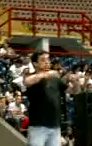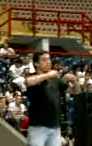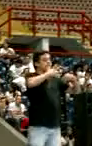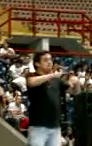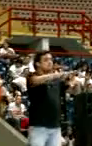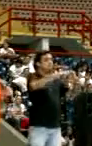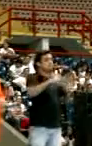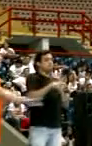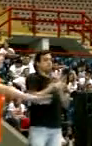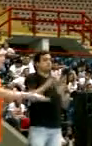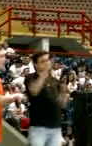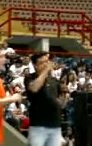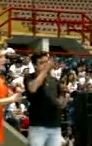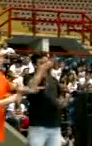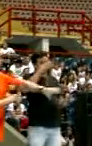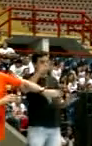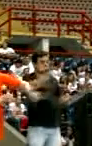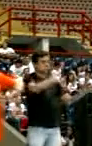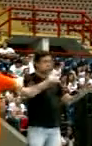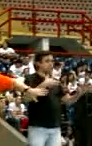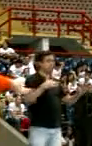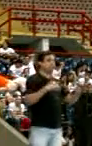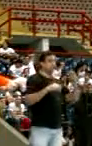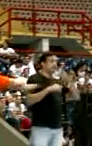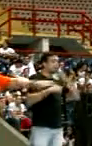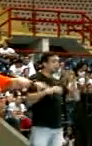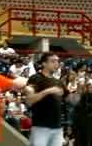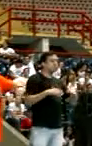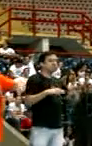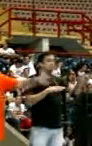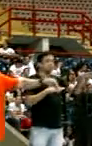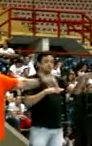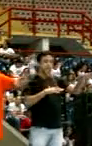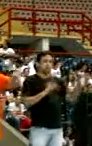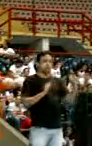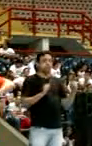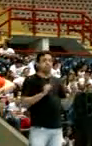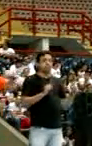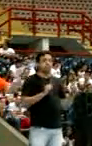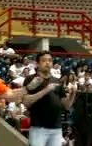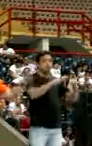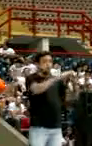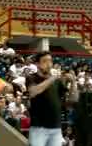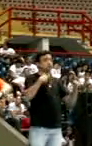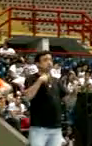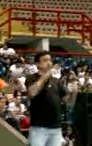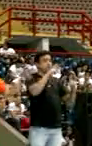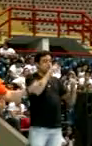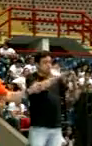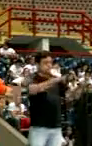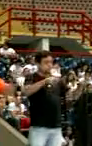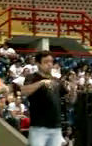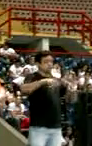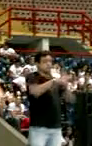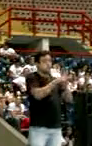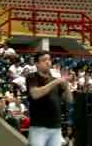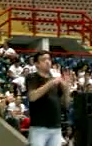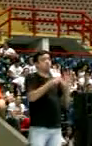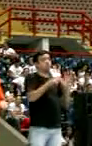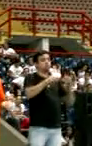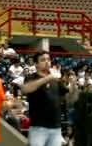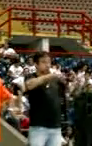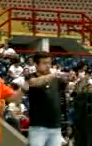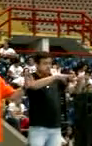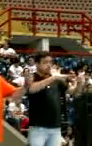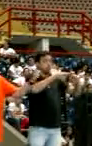deles. Tipo, a França sai por aqui, a Inglaterra por aqui. Os dois alegavam um ser dono da